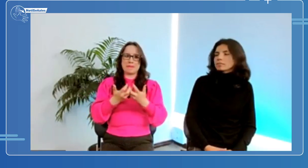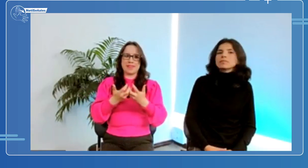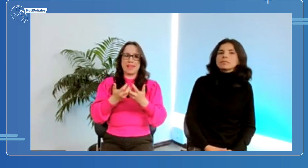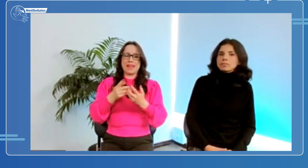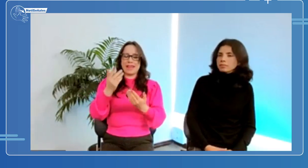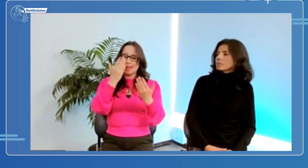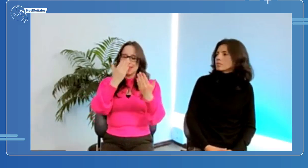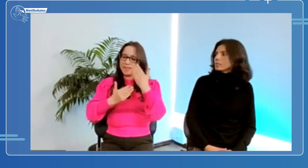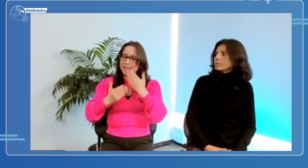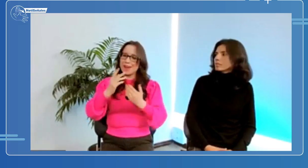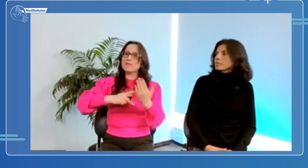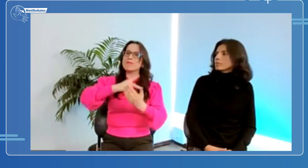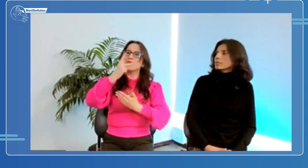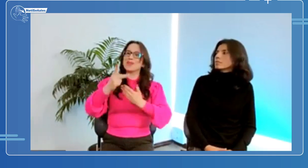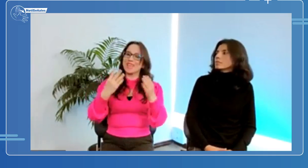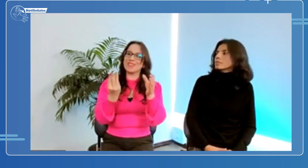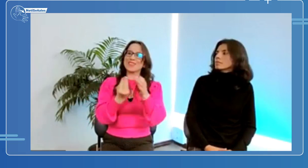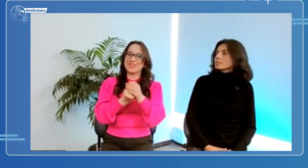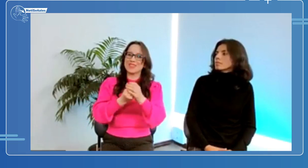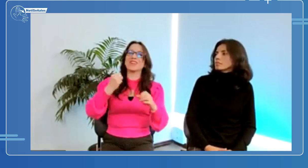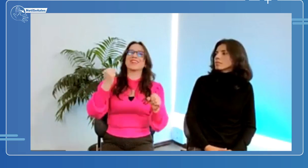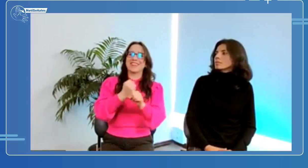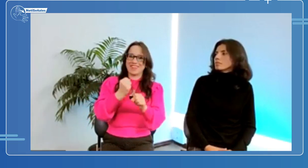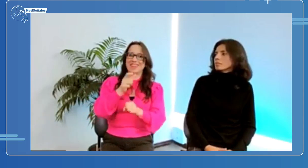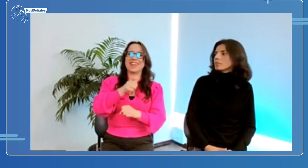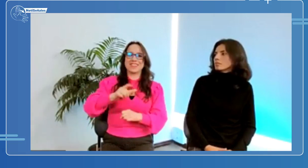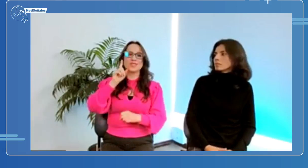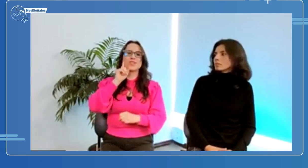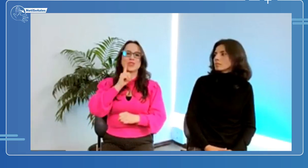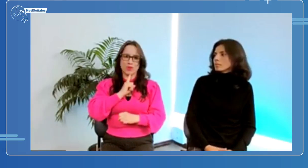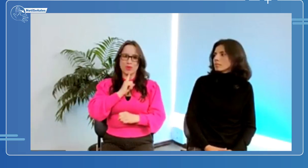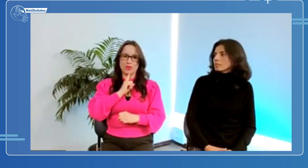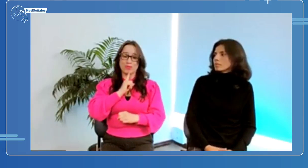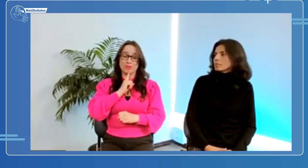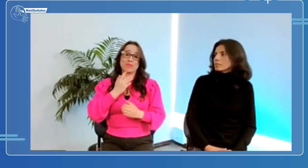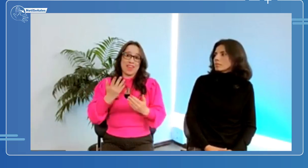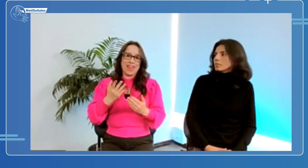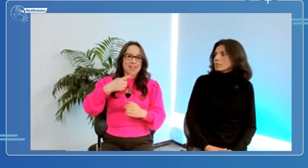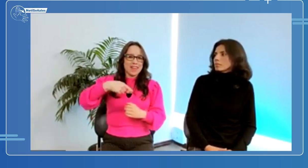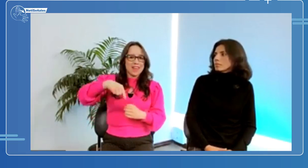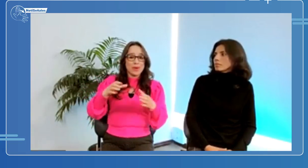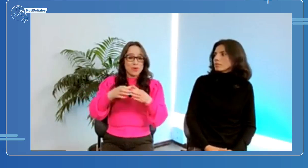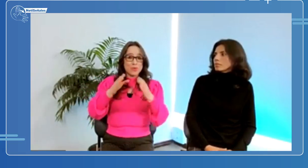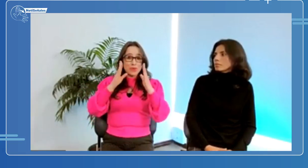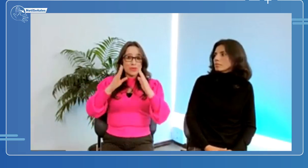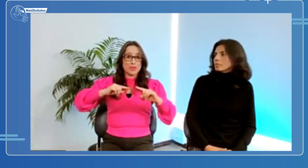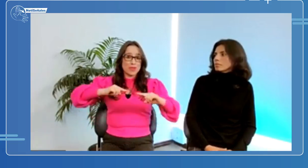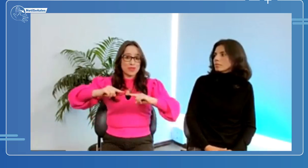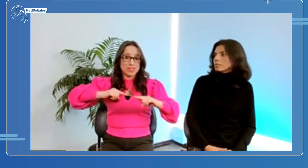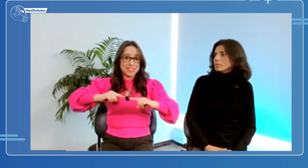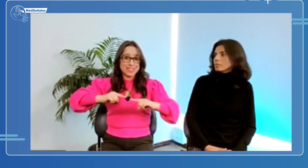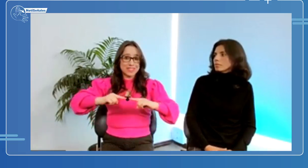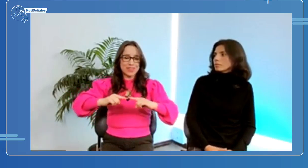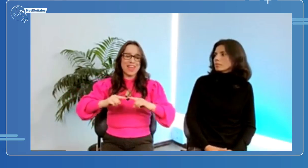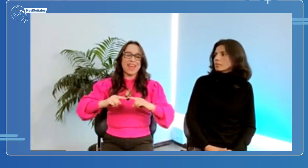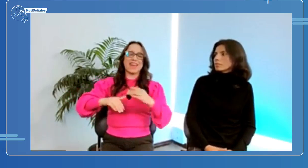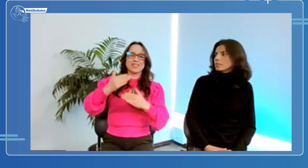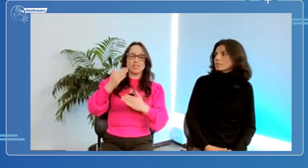cómo atender al ciudadano desde nuestra área y por eso se realizó un proyecto de inclusión con las personas sordas, en donde